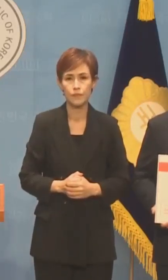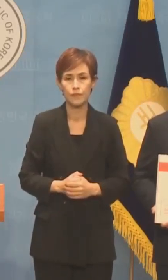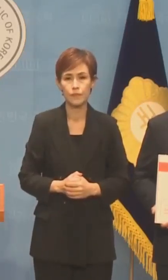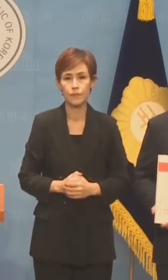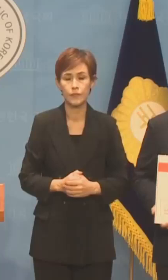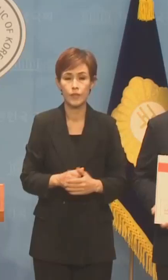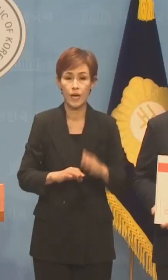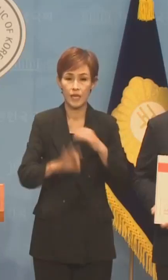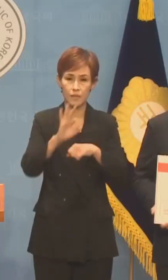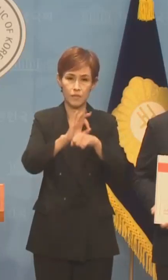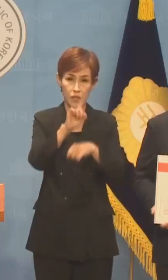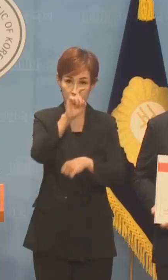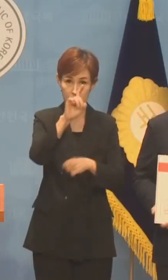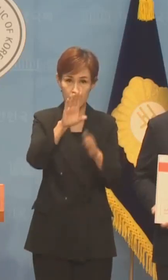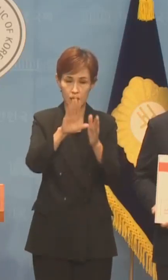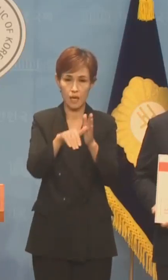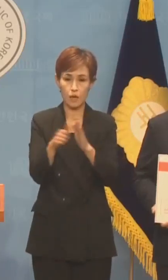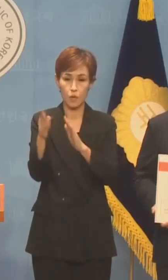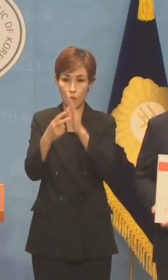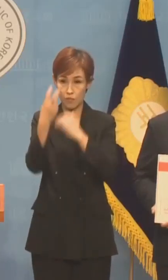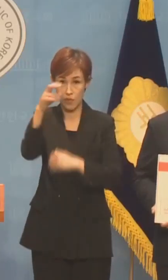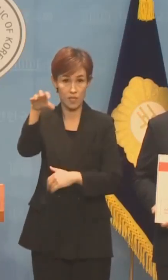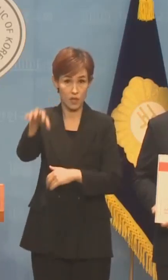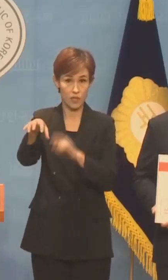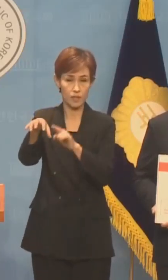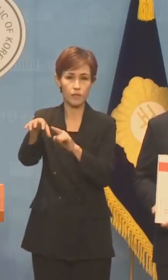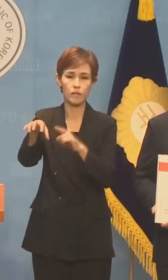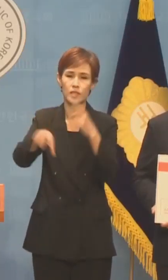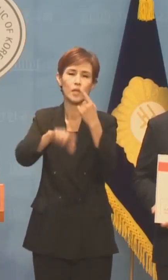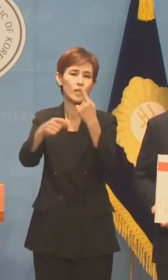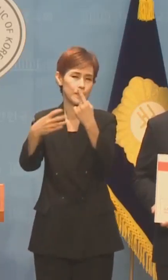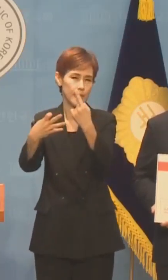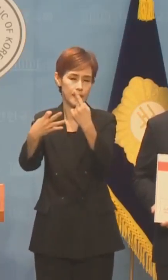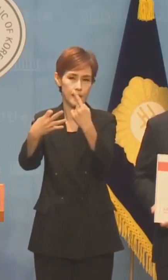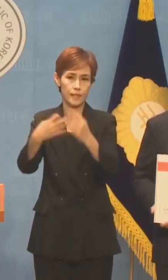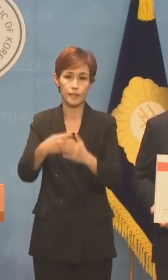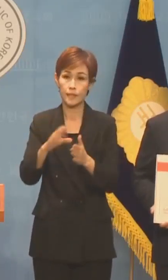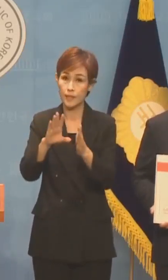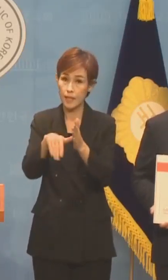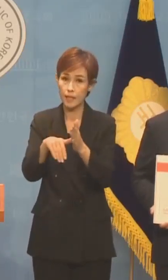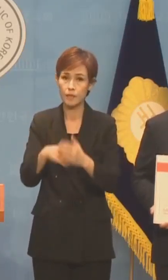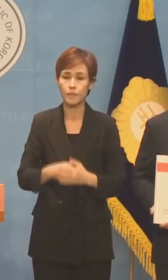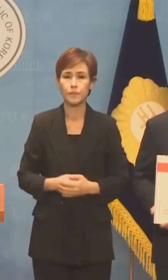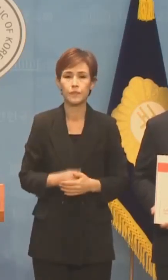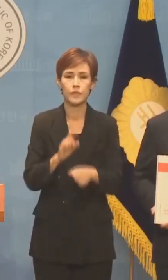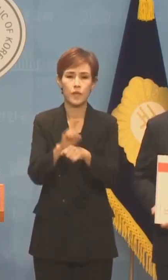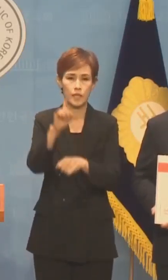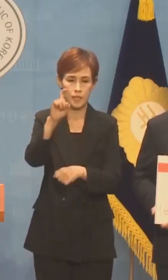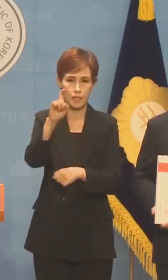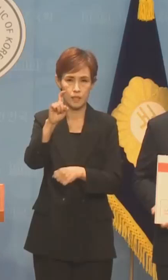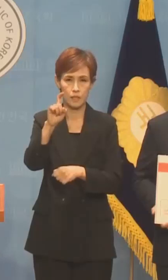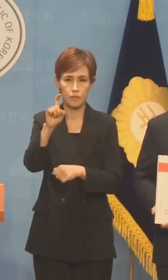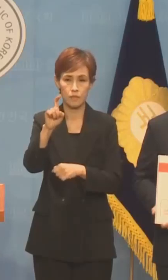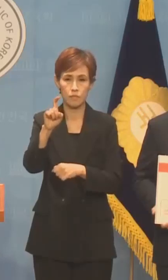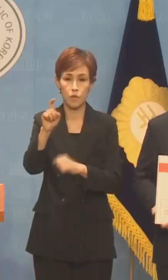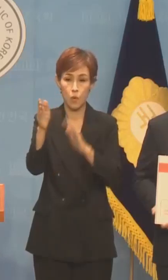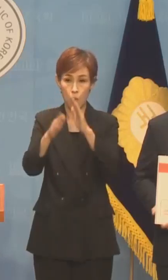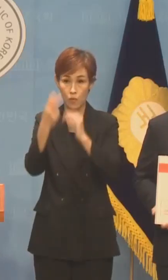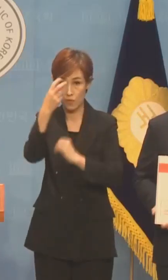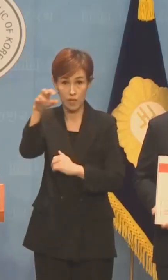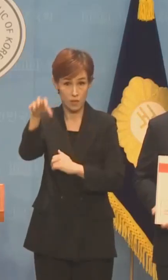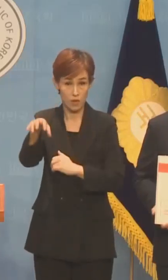오전 11시경 공수처는 요거는 14일입니다. 14일 오전 11시경 공수처는